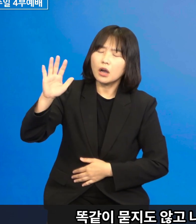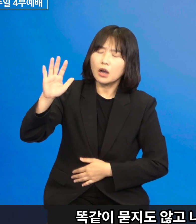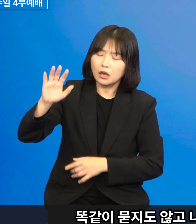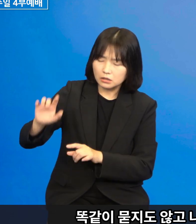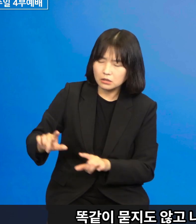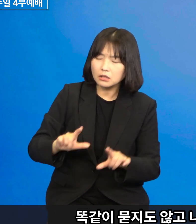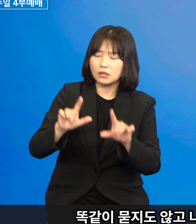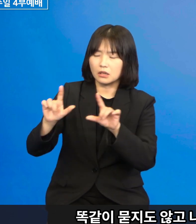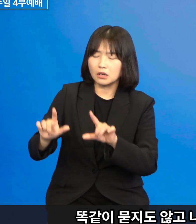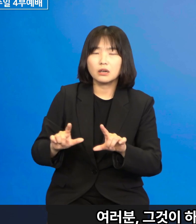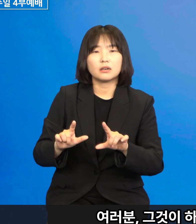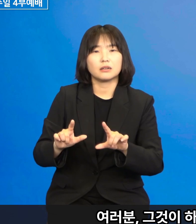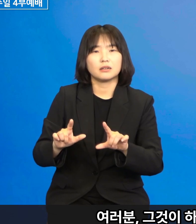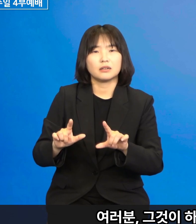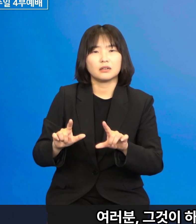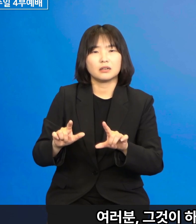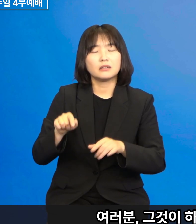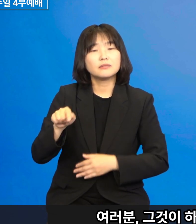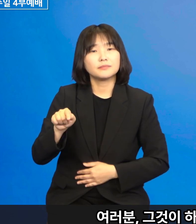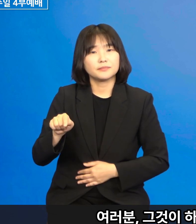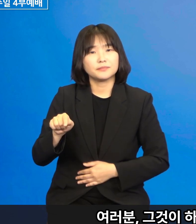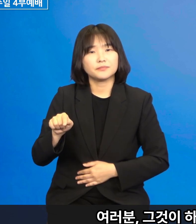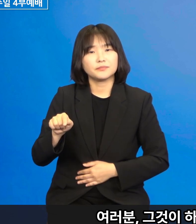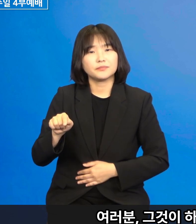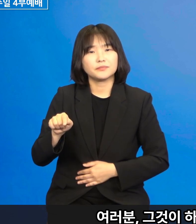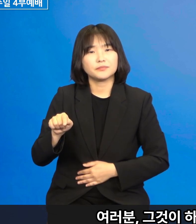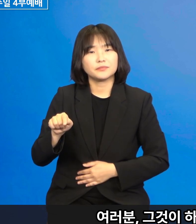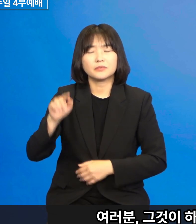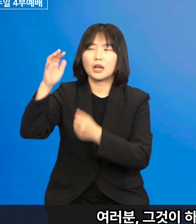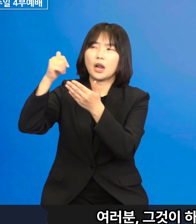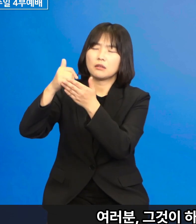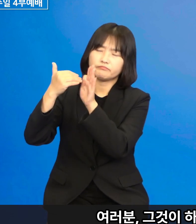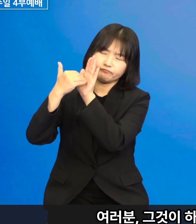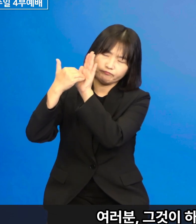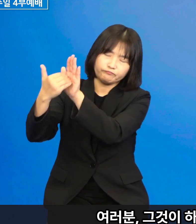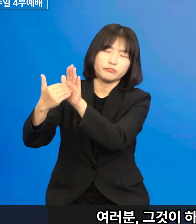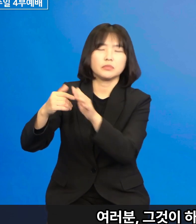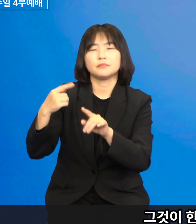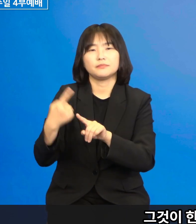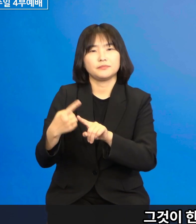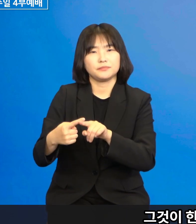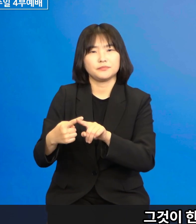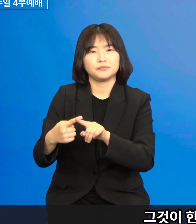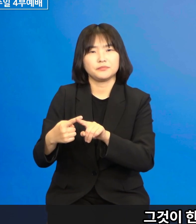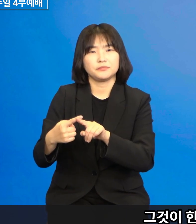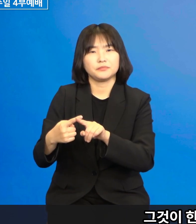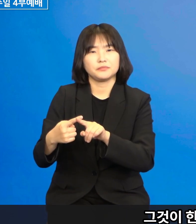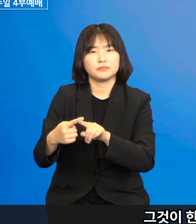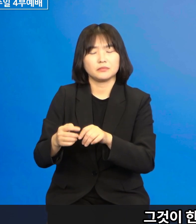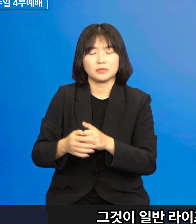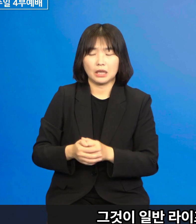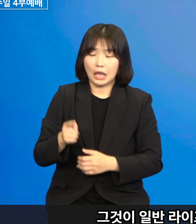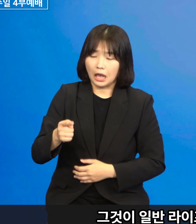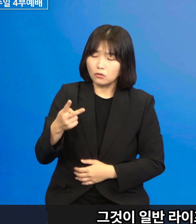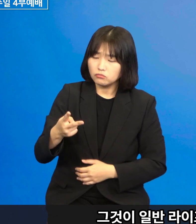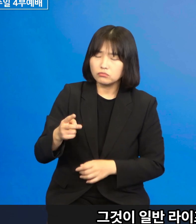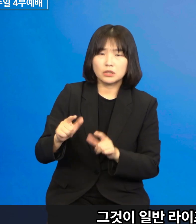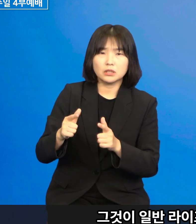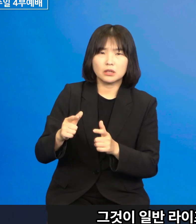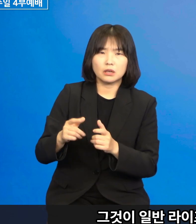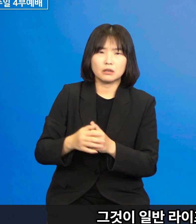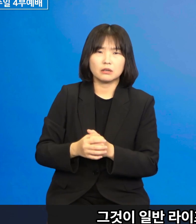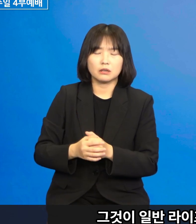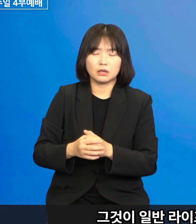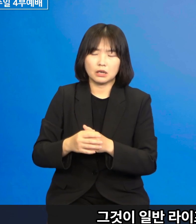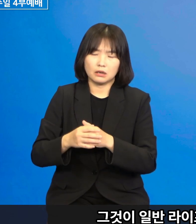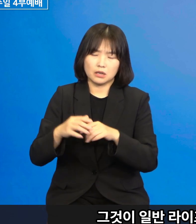살아간다면 여러분 그것이 하나님을 거절하는 겁니다. 그것이 한두 번이 아니라 그것이 일반